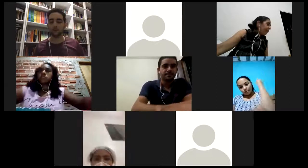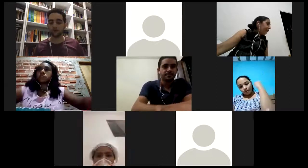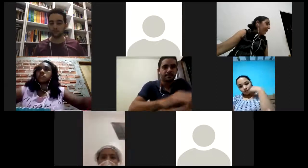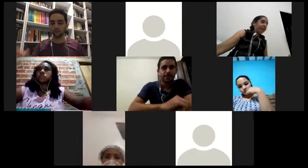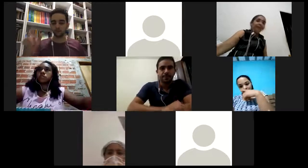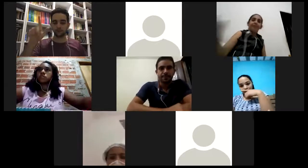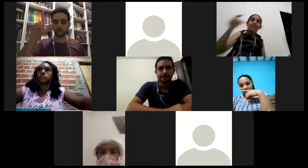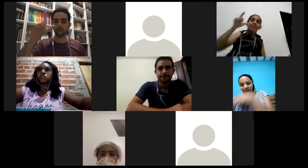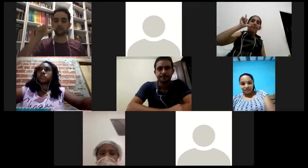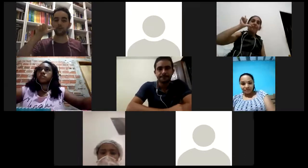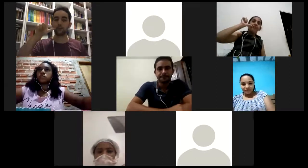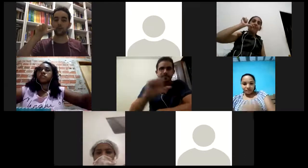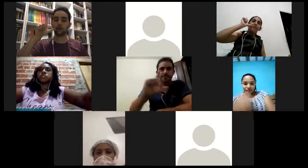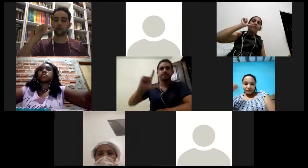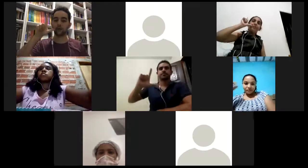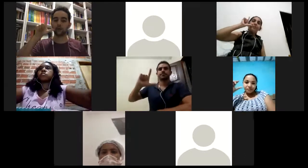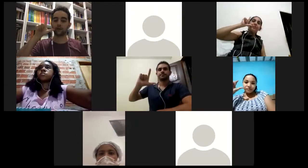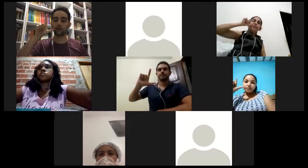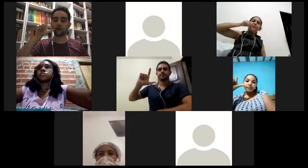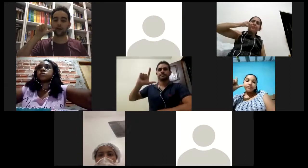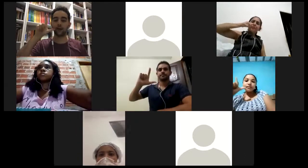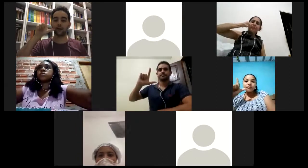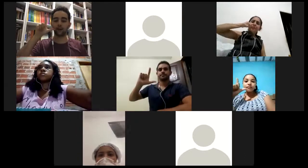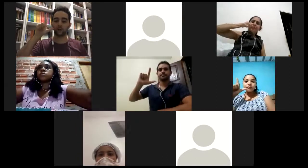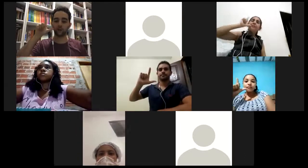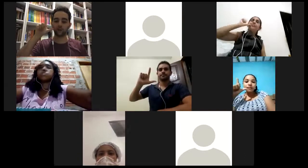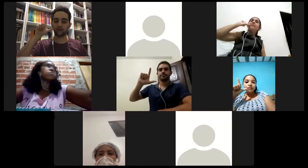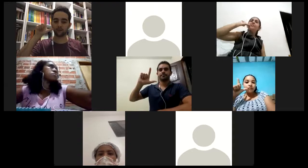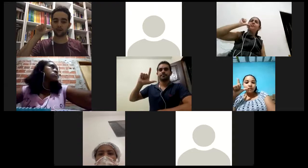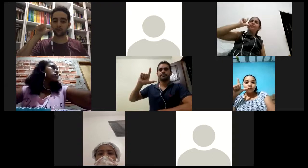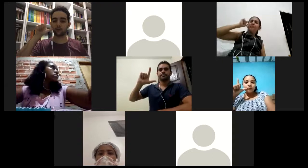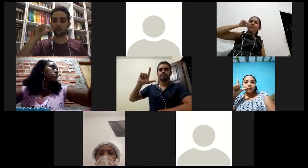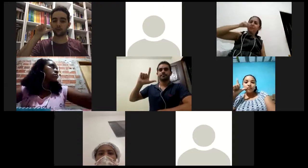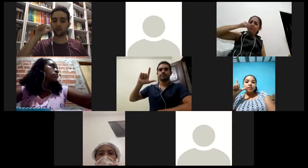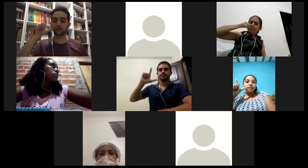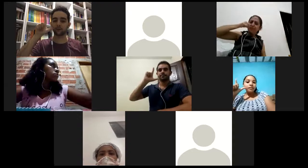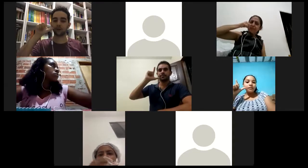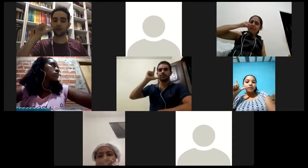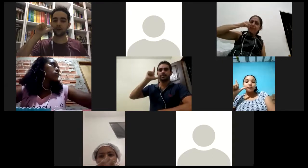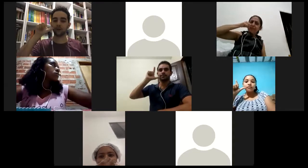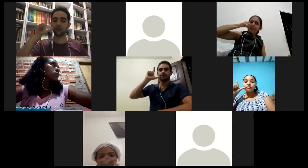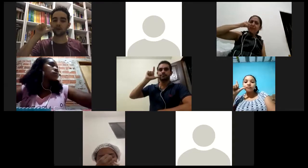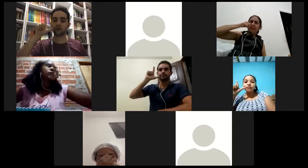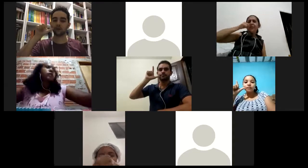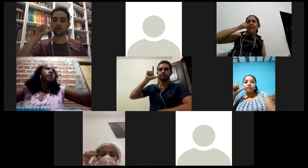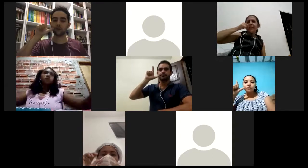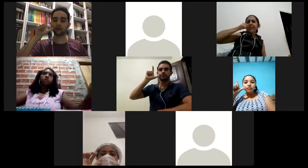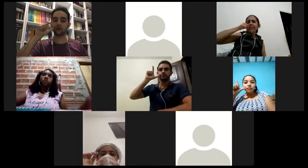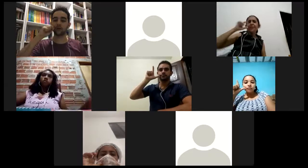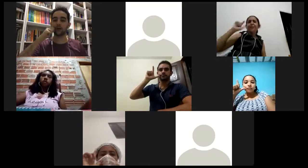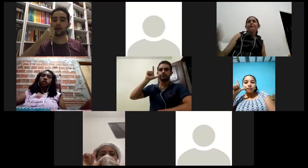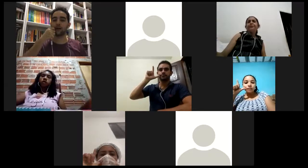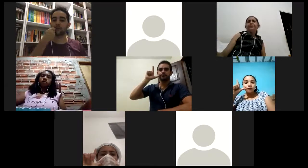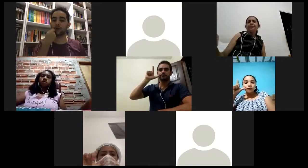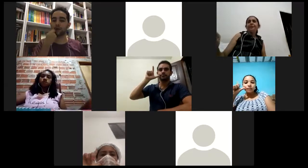Limão. Bota configuração de mão em L quase no canto da boca. Eu fecho a minha configuração de